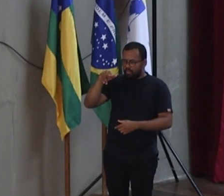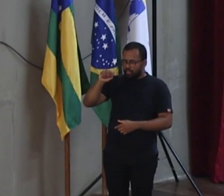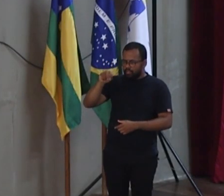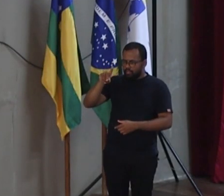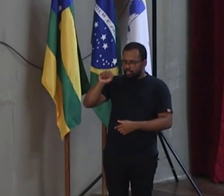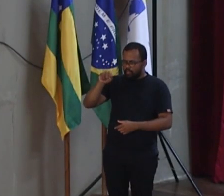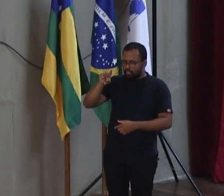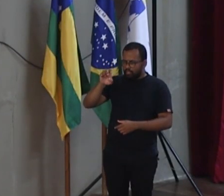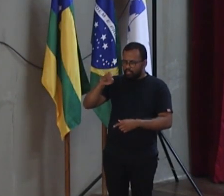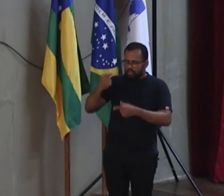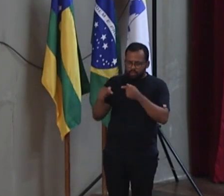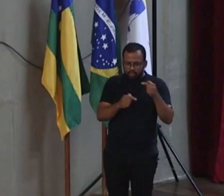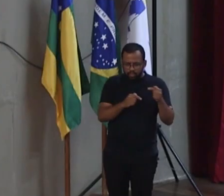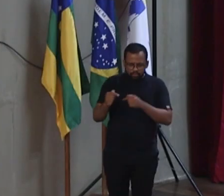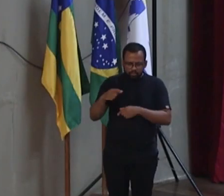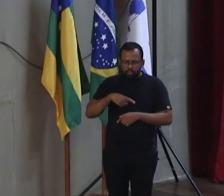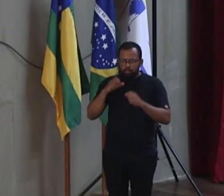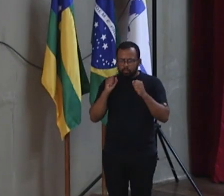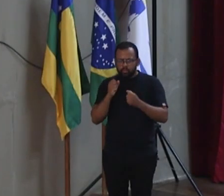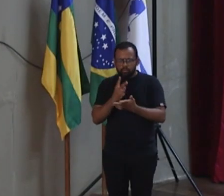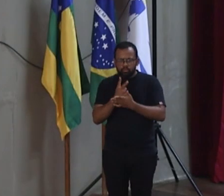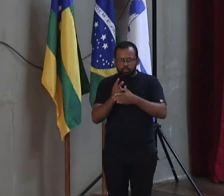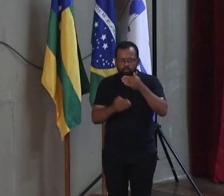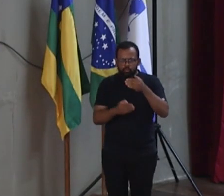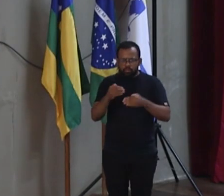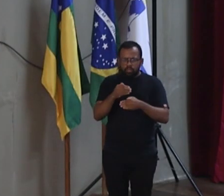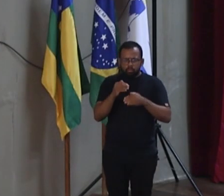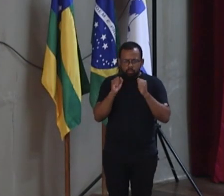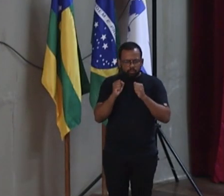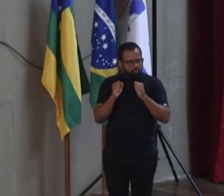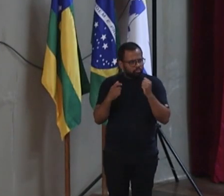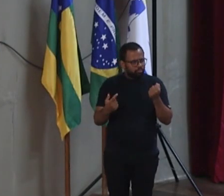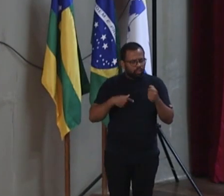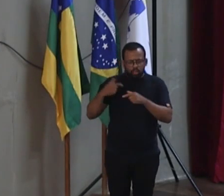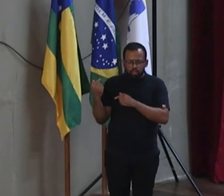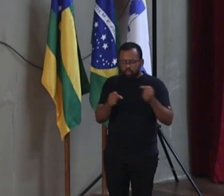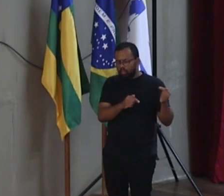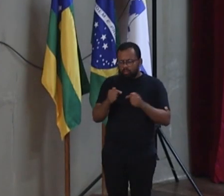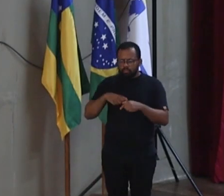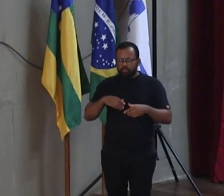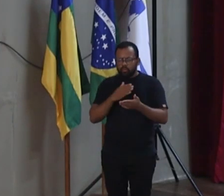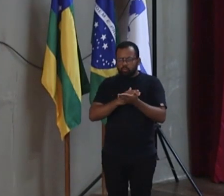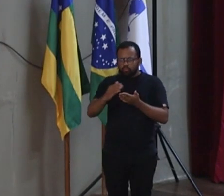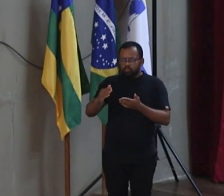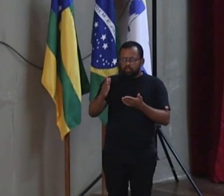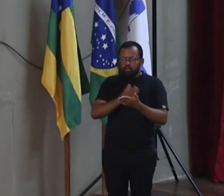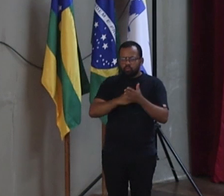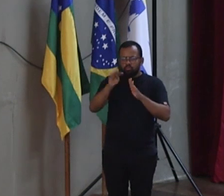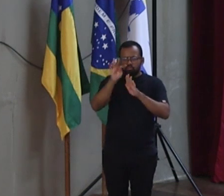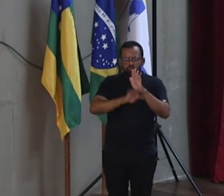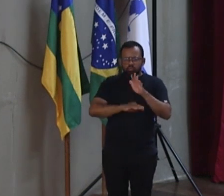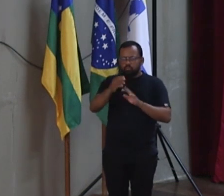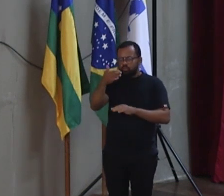E essa discussão, pode passar o slide, essa discussão aparece em alguns textos